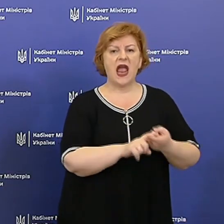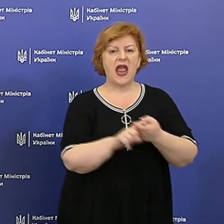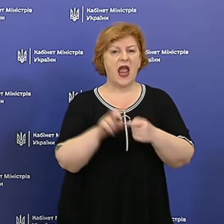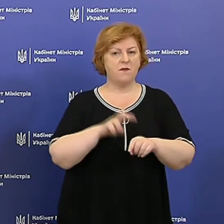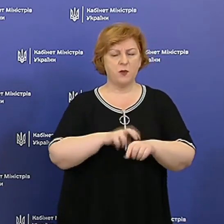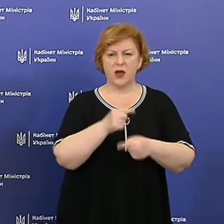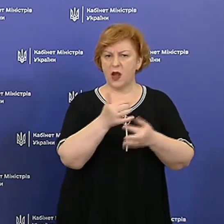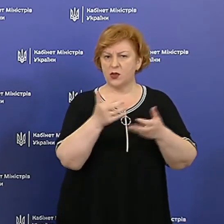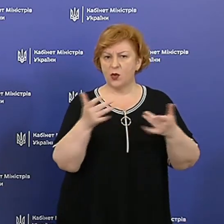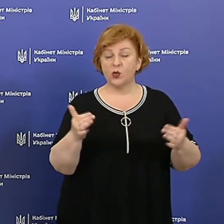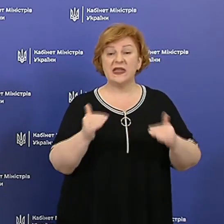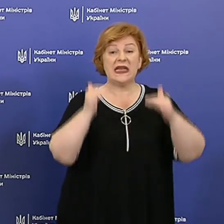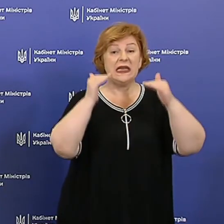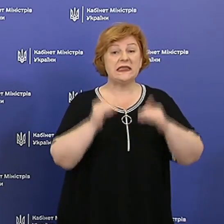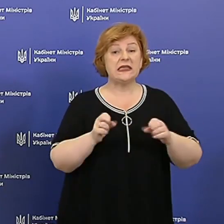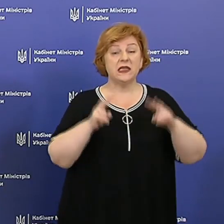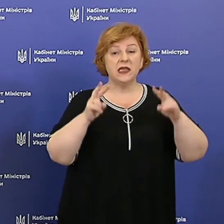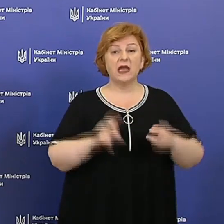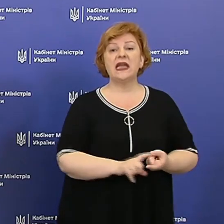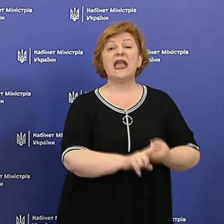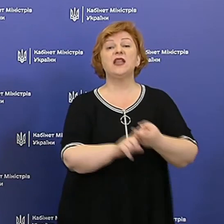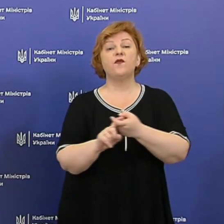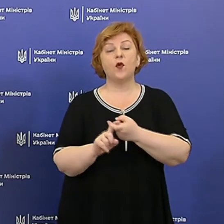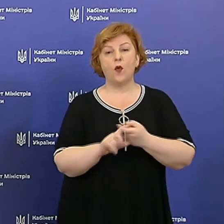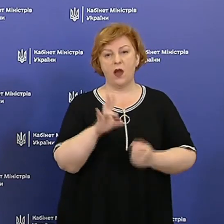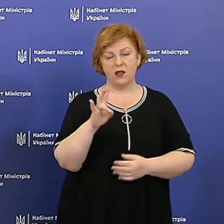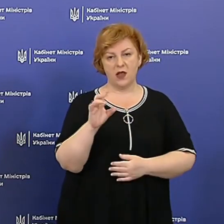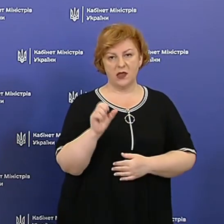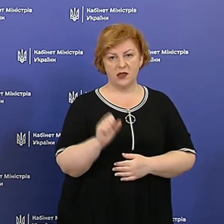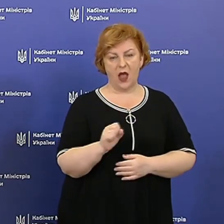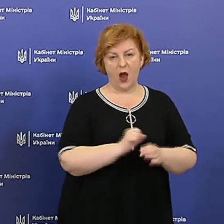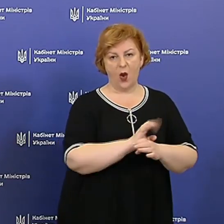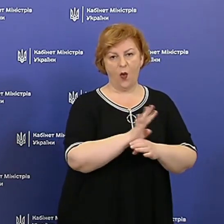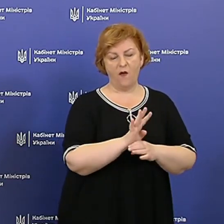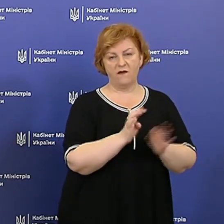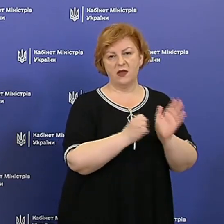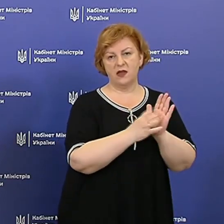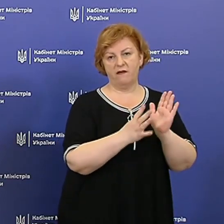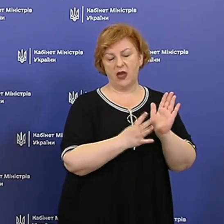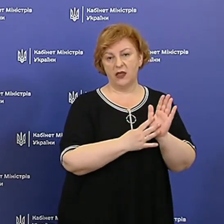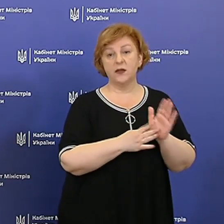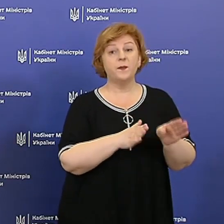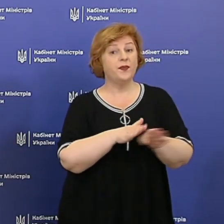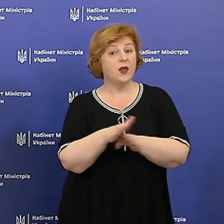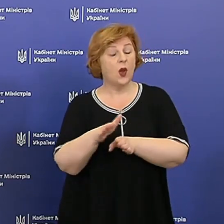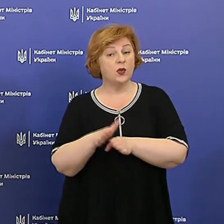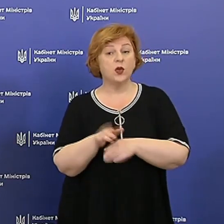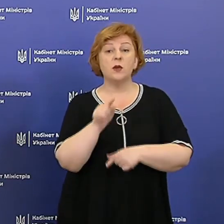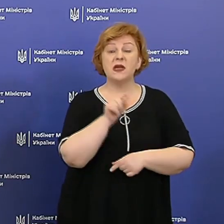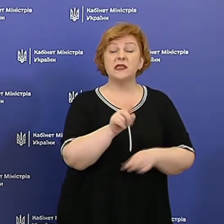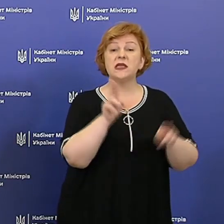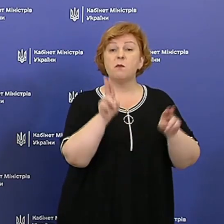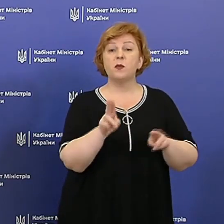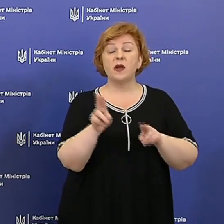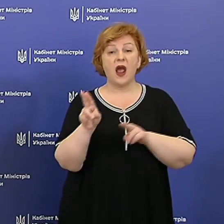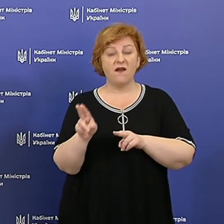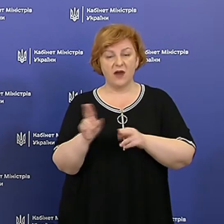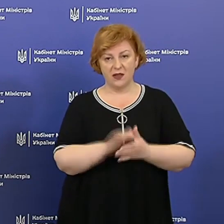фахівців-епідеміологів, знижує ризик інфікування на COVID-19. Дотримання цих правил